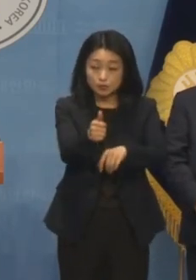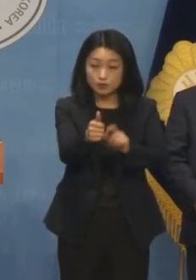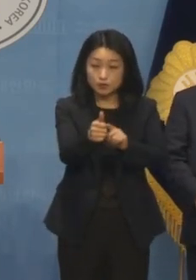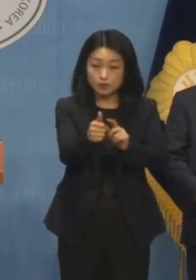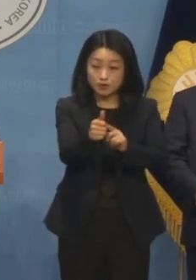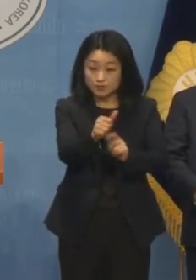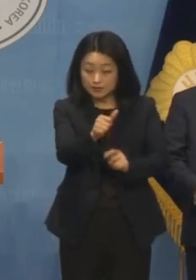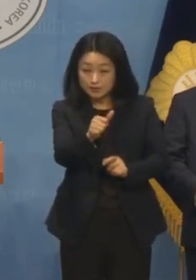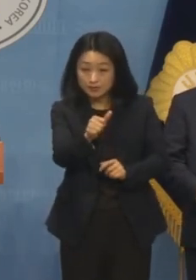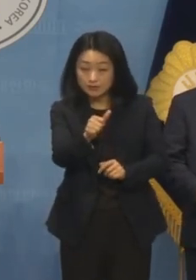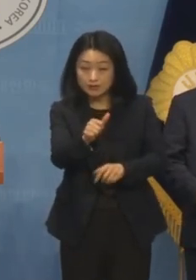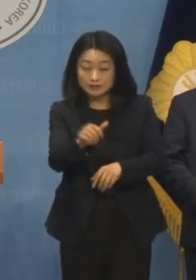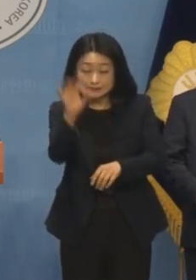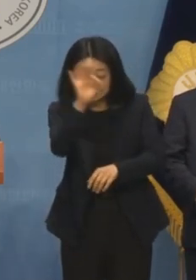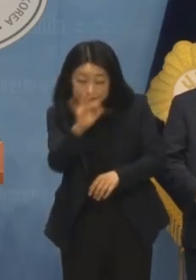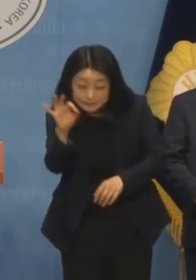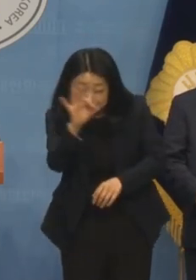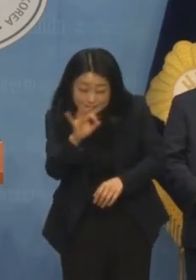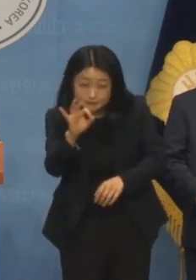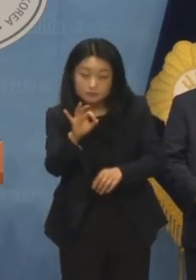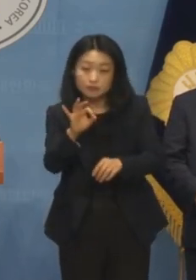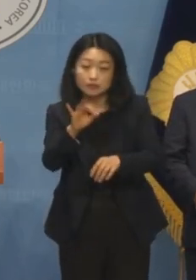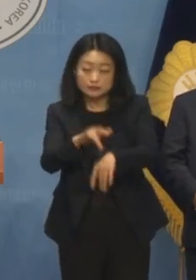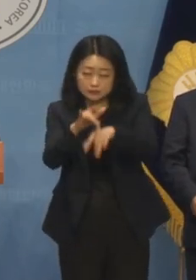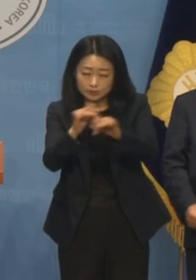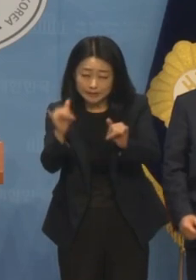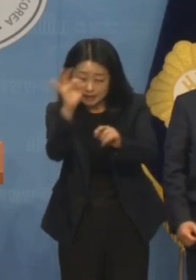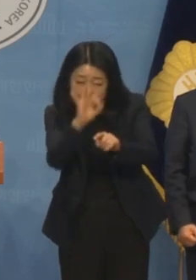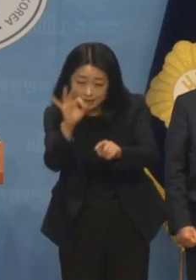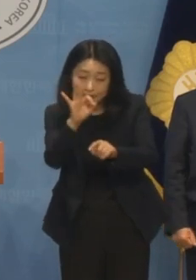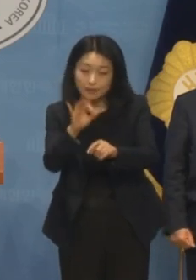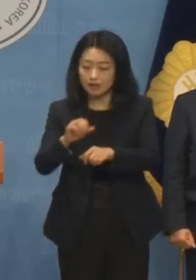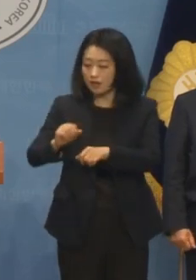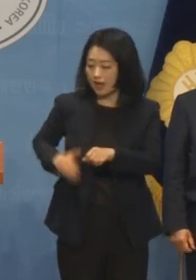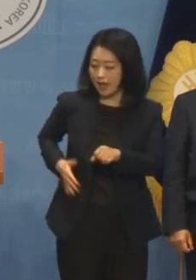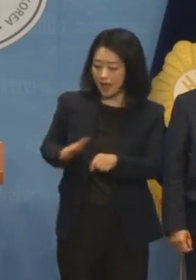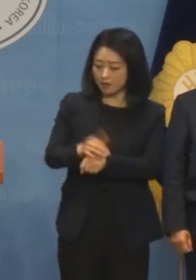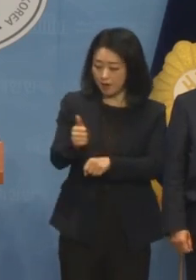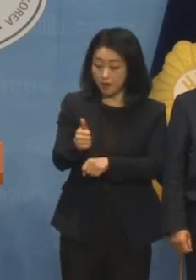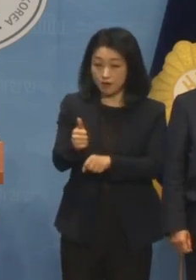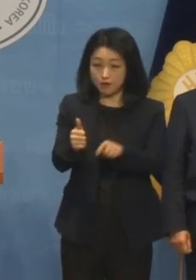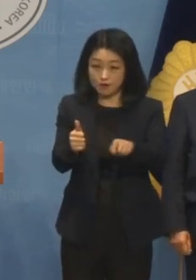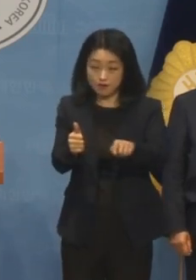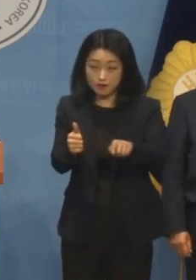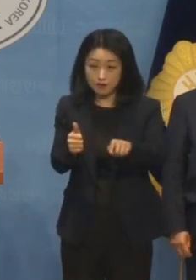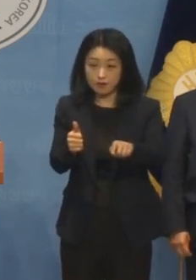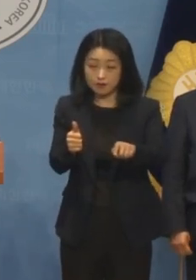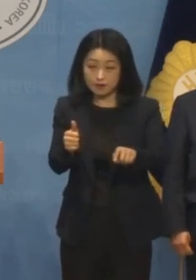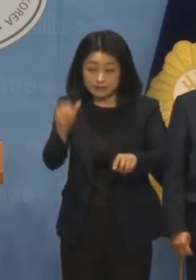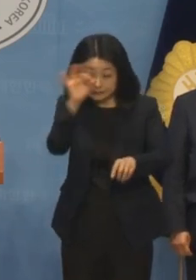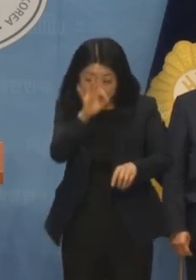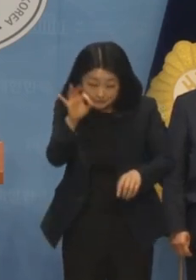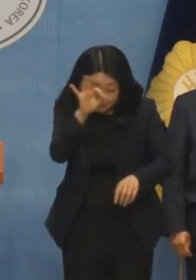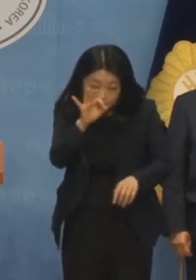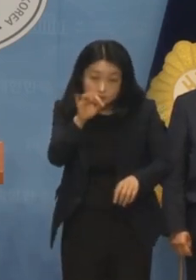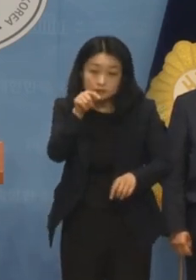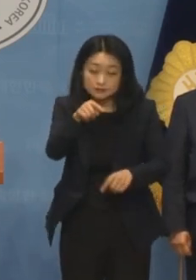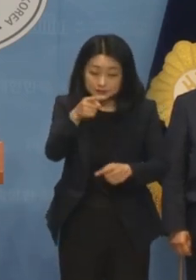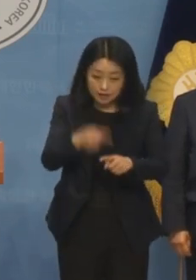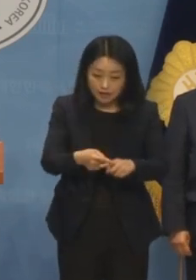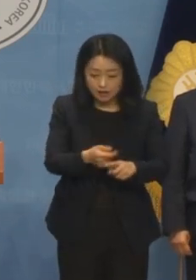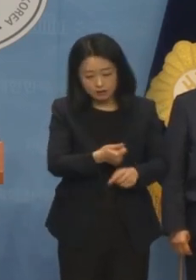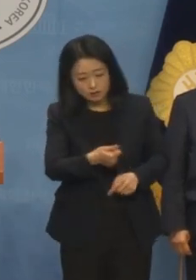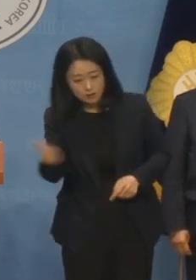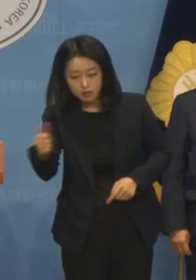해병 용사의 억울한 죽음을 밝혀내고 사건 실체를 가려서 합당한 책임을 묻고자